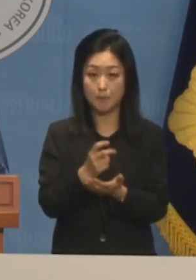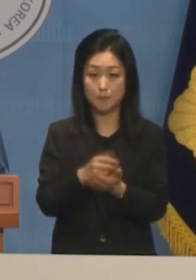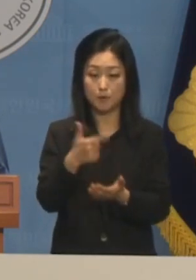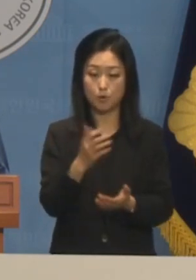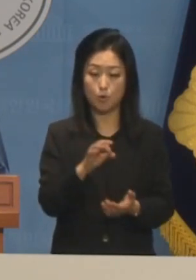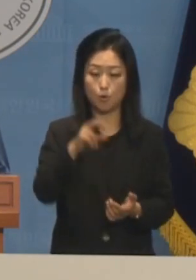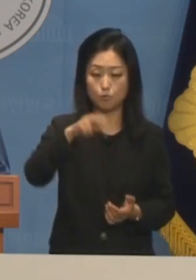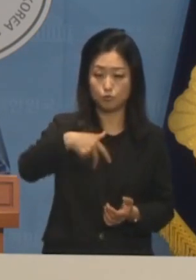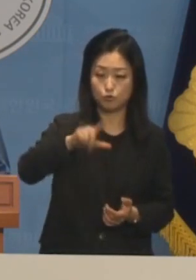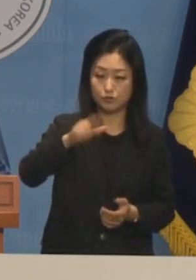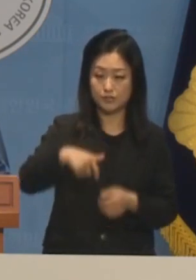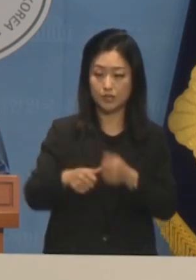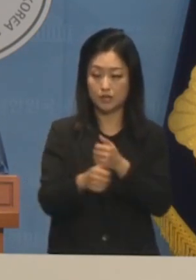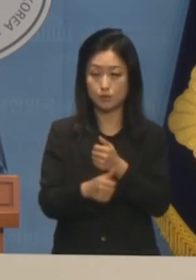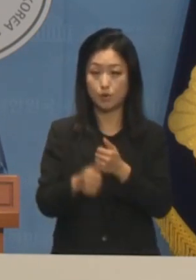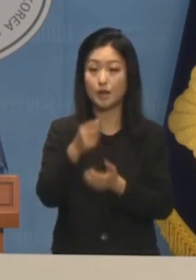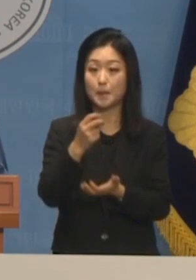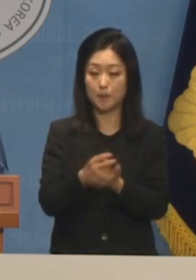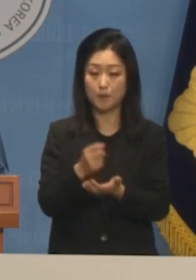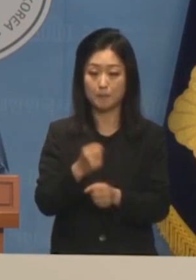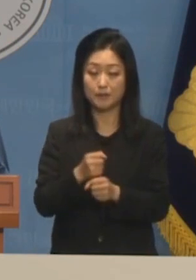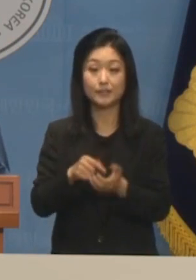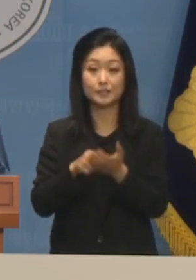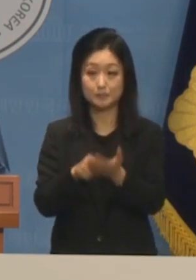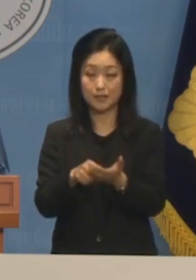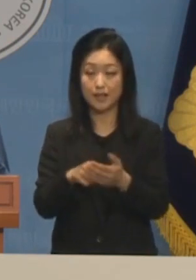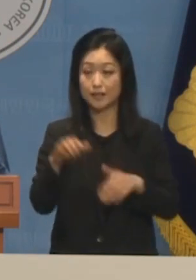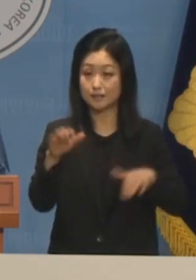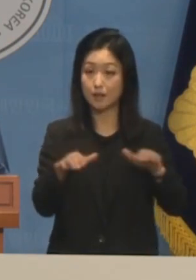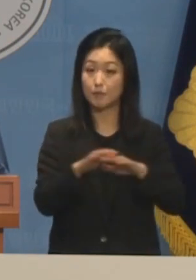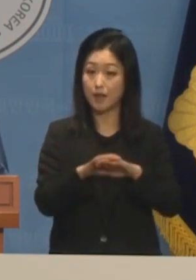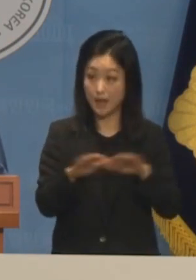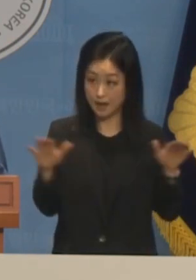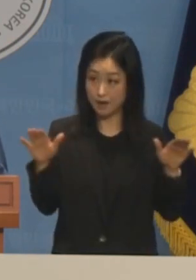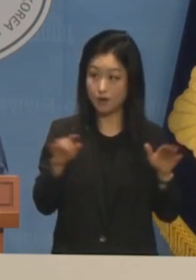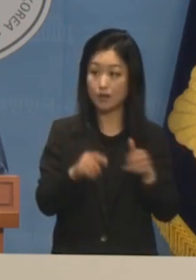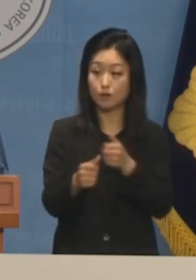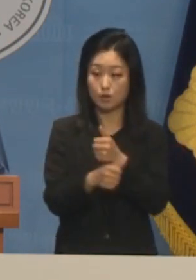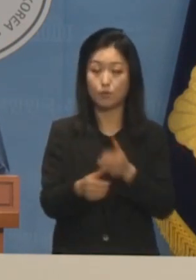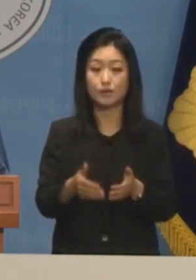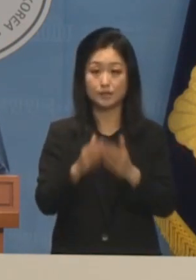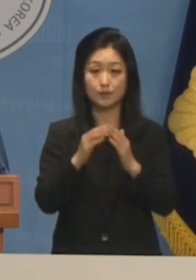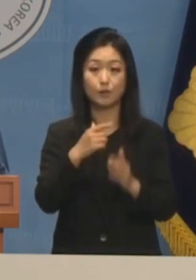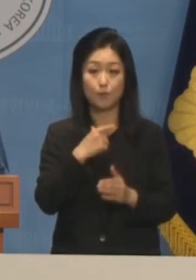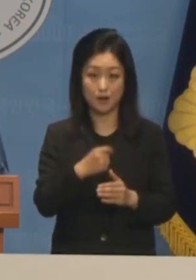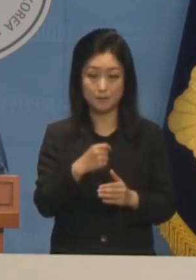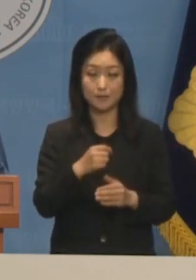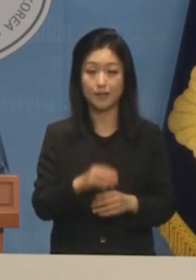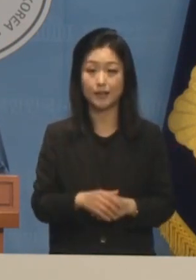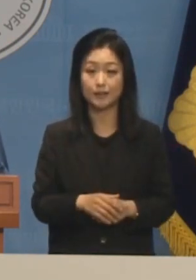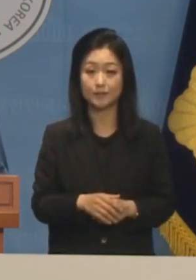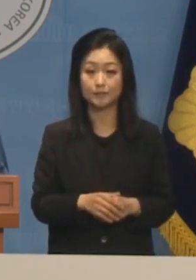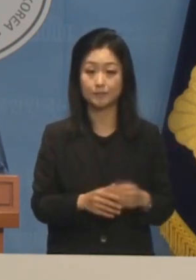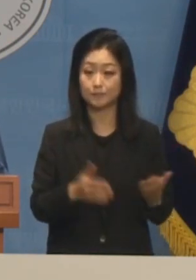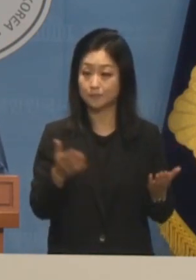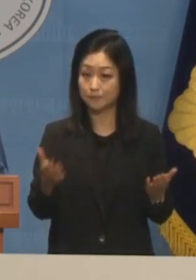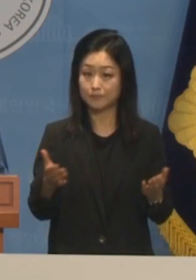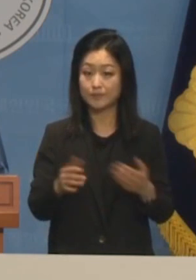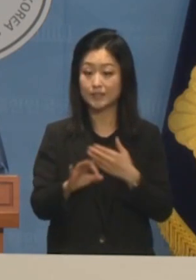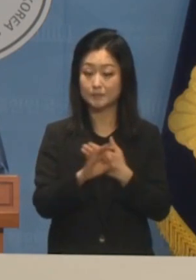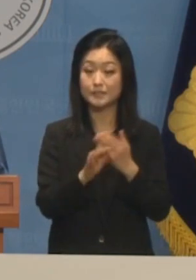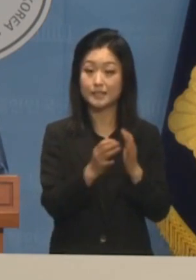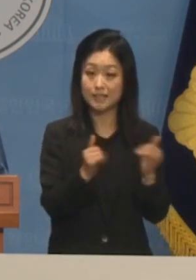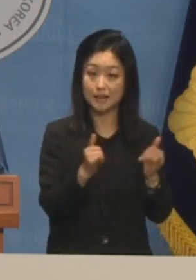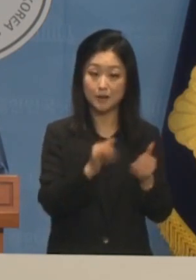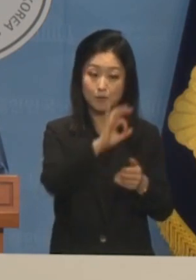나섰습니다. 노동시장 양극화에서 그 시작은 공무직위원회법입니다. 한국노총과 민주노총은 공공부문 비정규직의